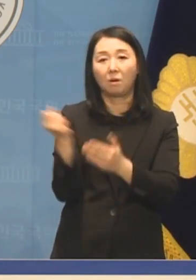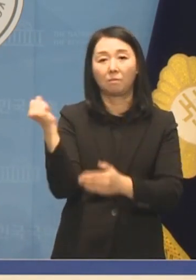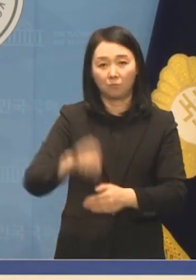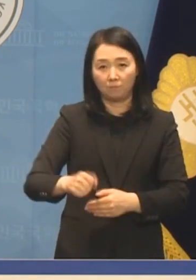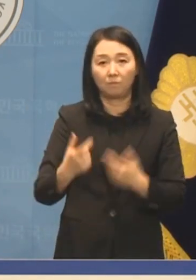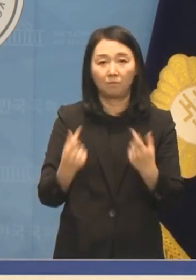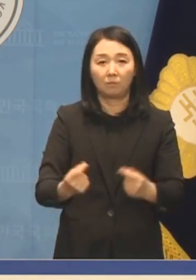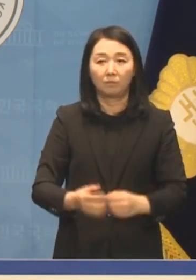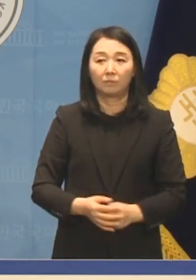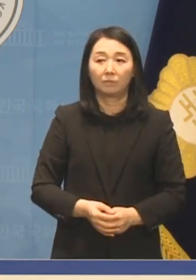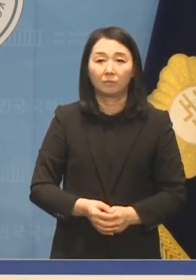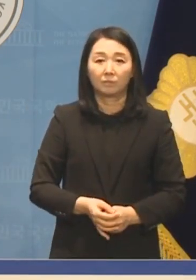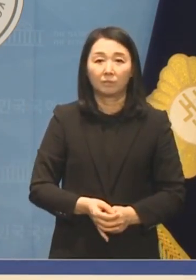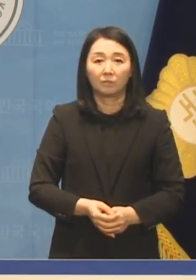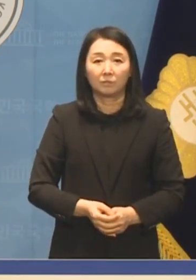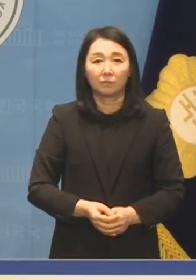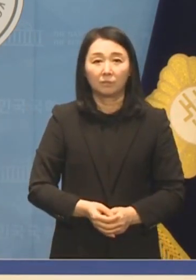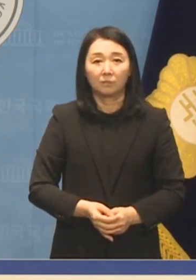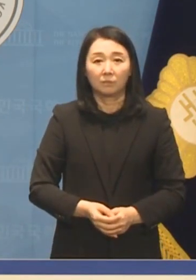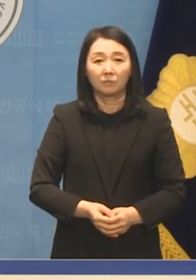위반입니다.